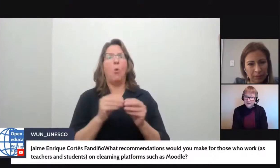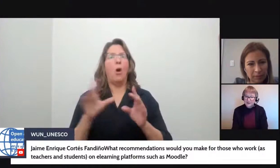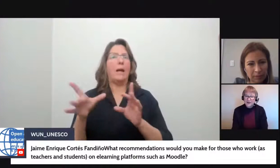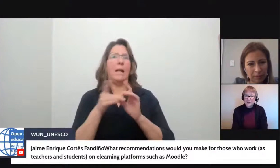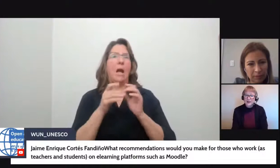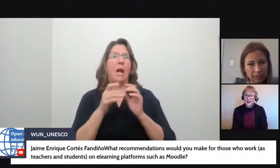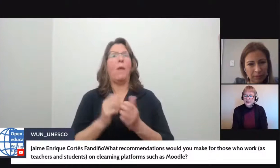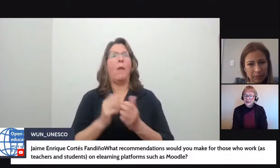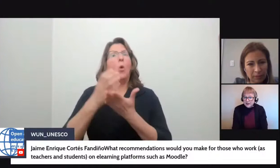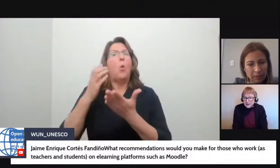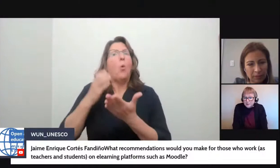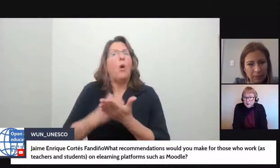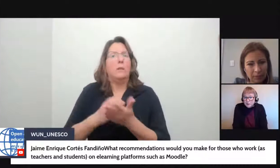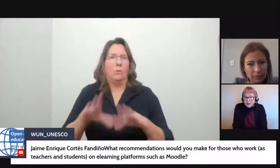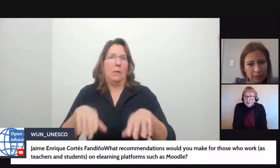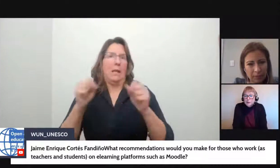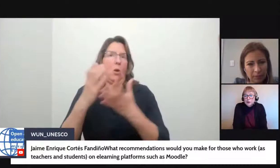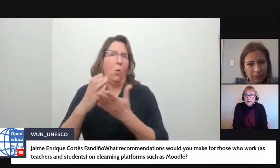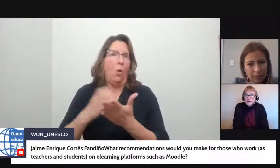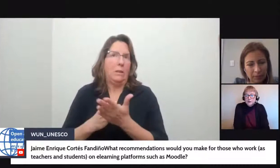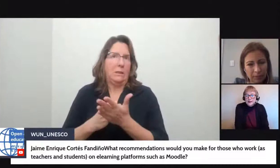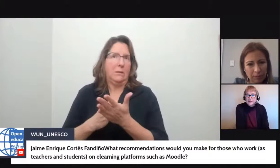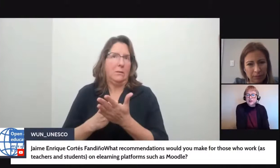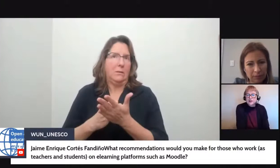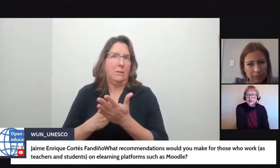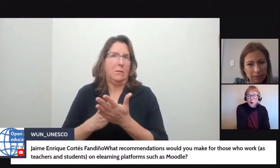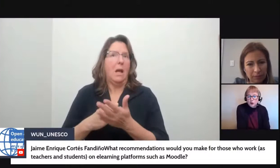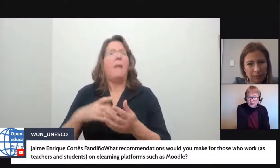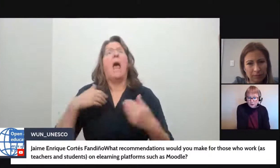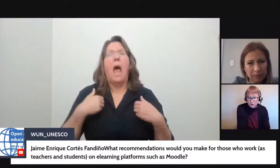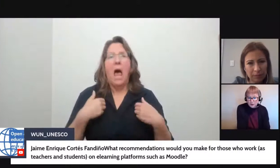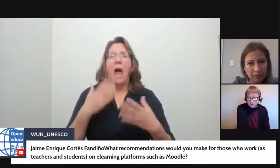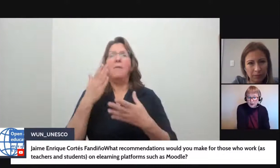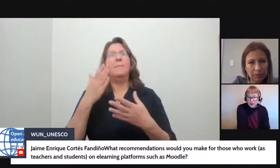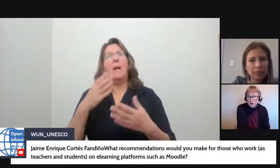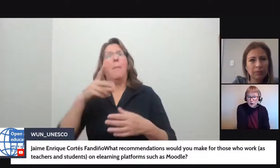Moodle pueden incluir algunas funciones en las cuales se presenta. Espero